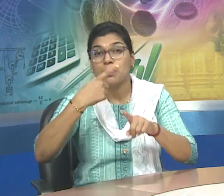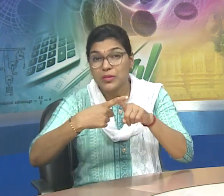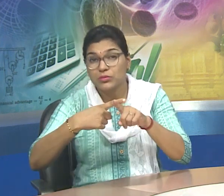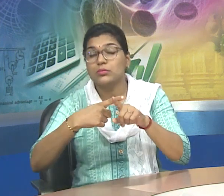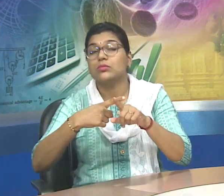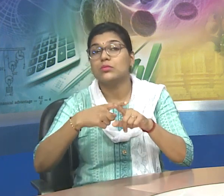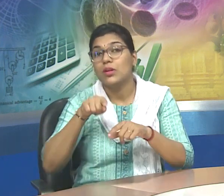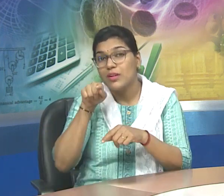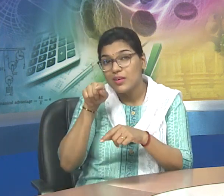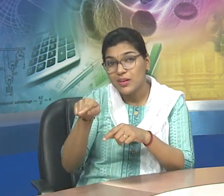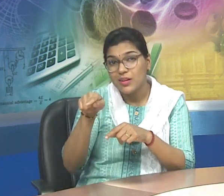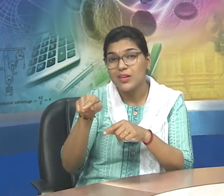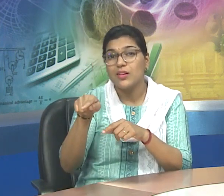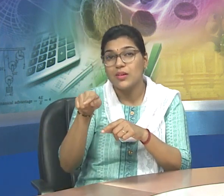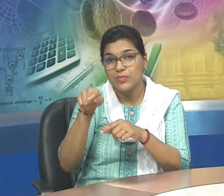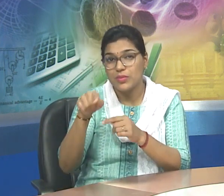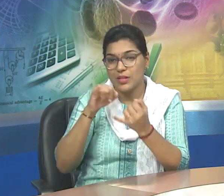स्टेट हो भी सकते हैं